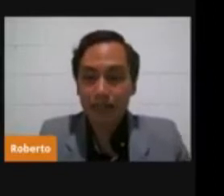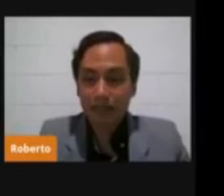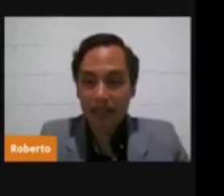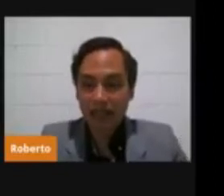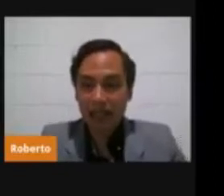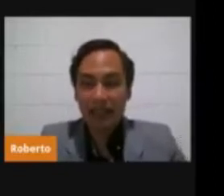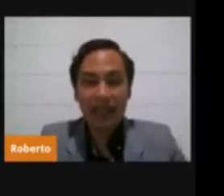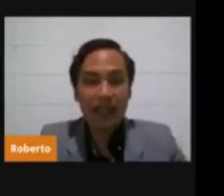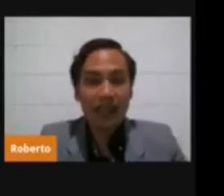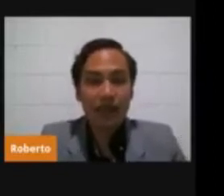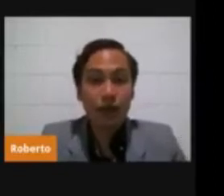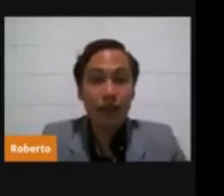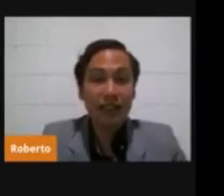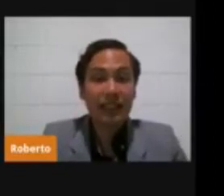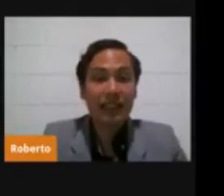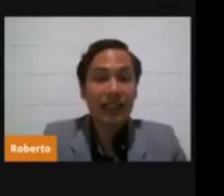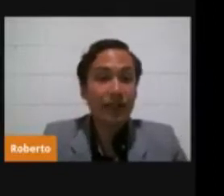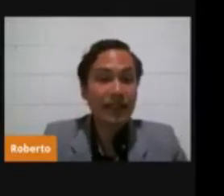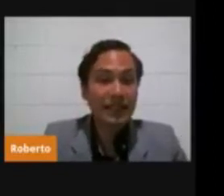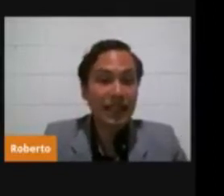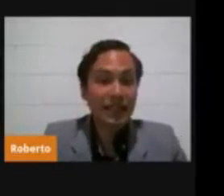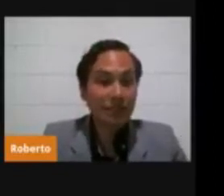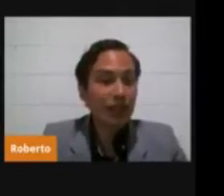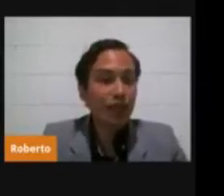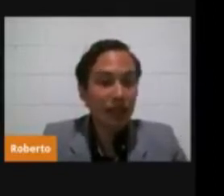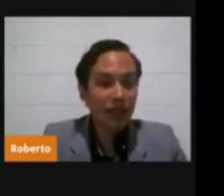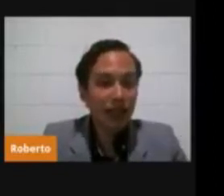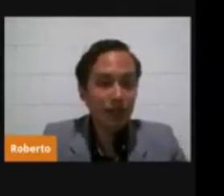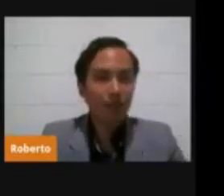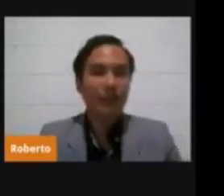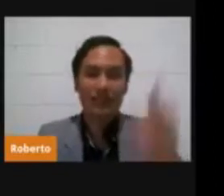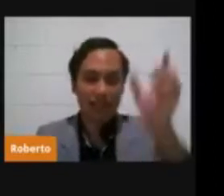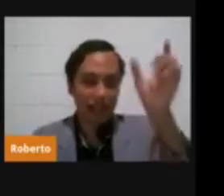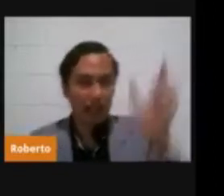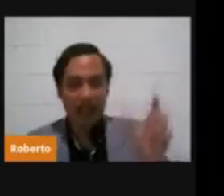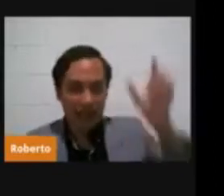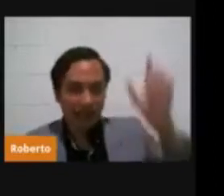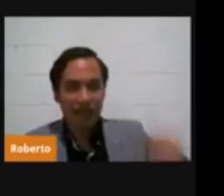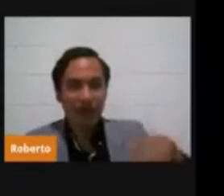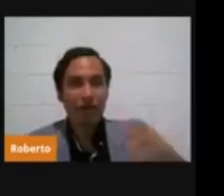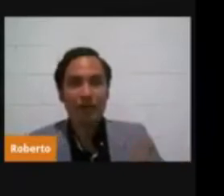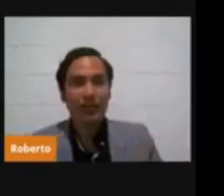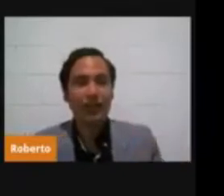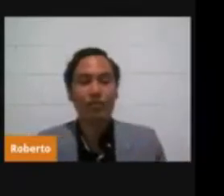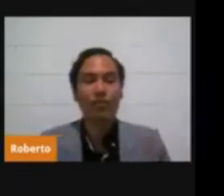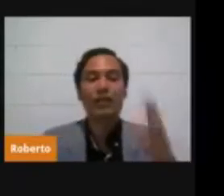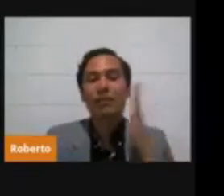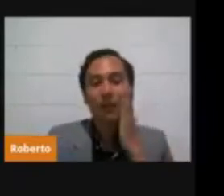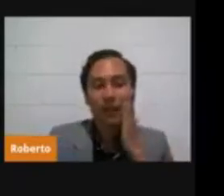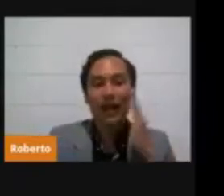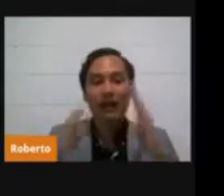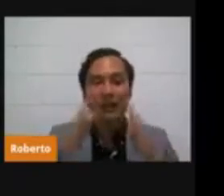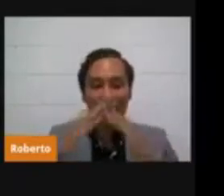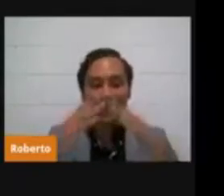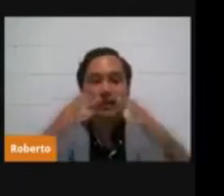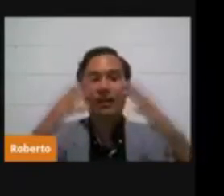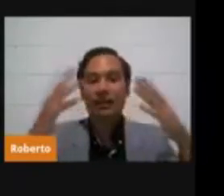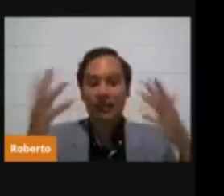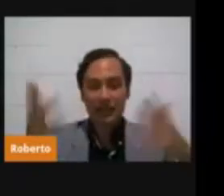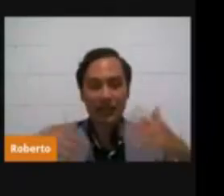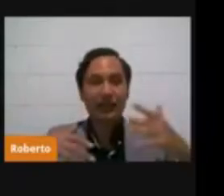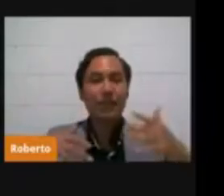componentes de la lengua de señas son el vocabulario, es decir, las palabras que vamos a aprender como mamá,